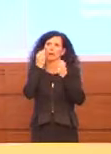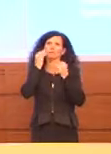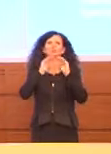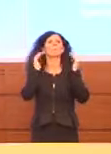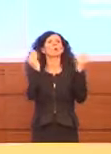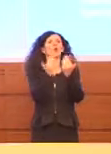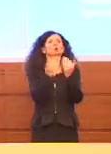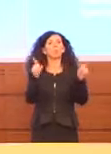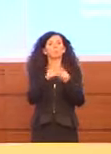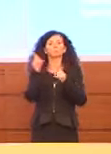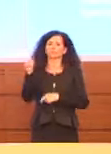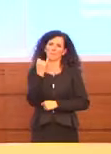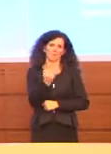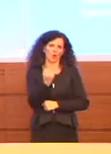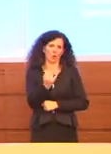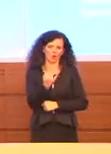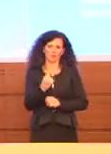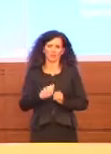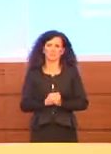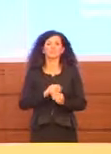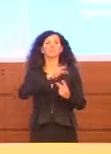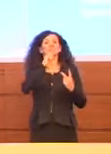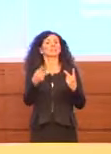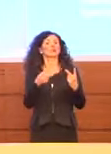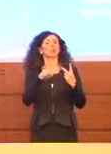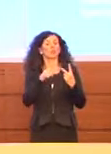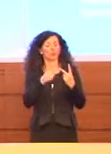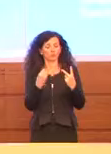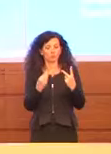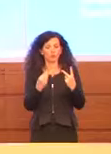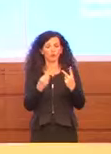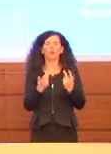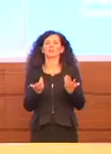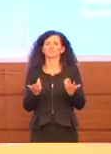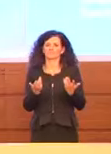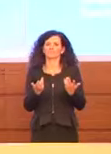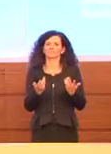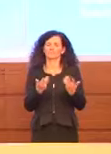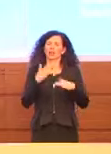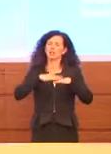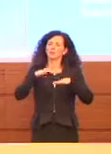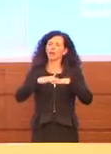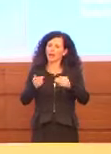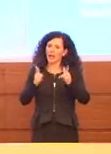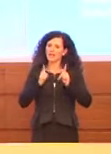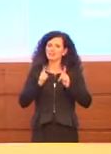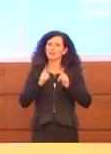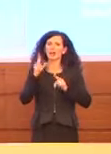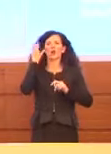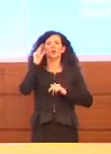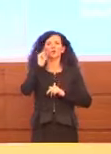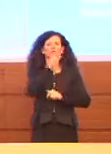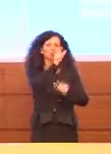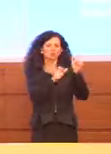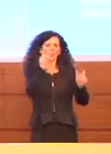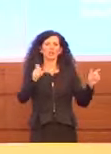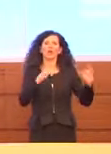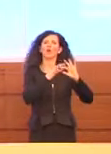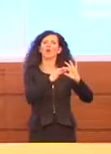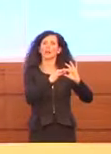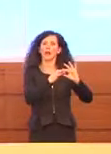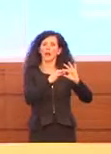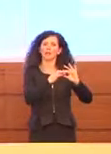mondo il secondo poi avere conosciuto dei colleghi molto più valenti e più importanti di me la cui cifra